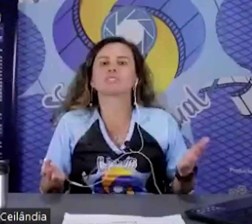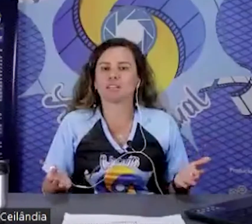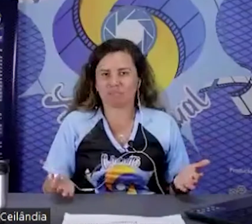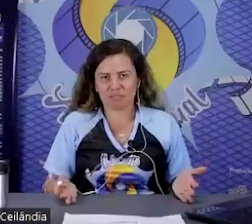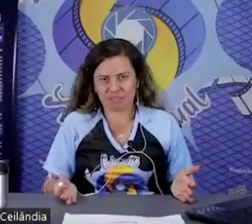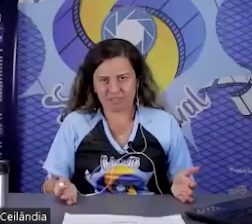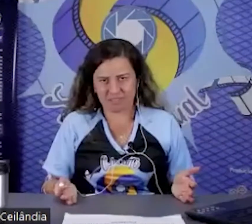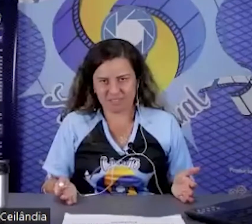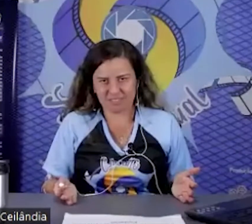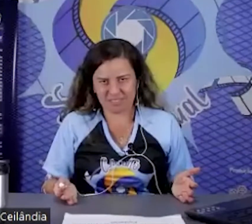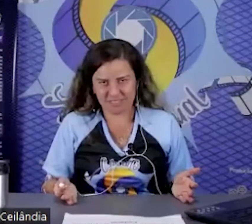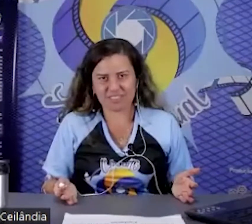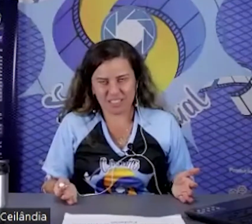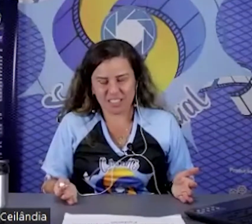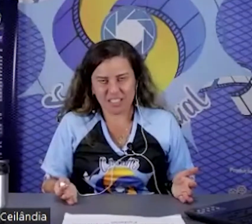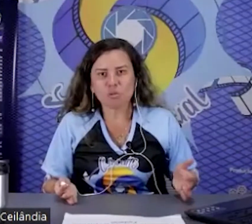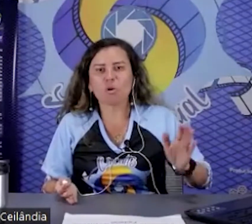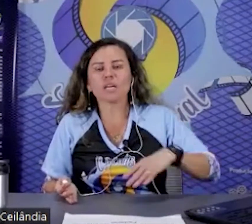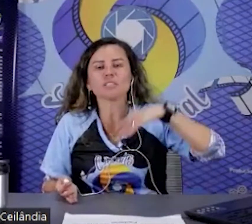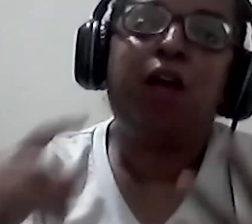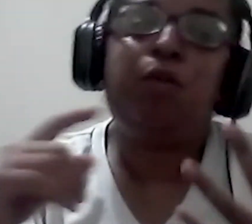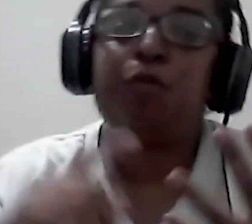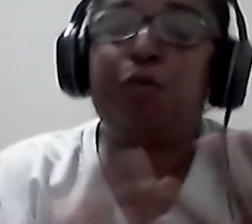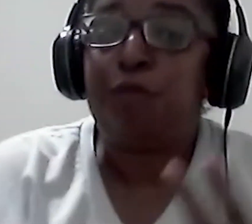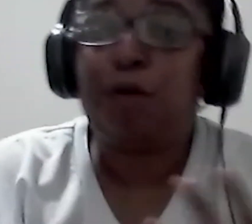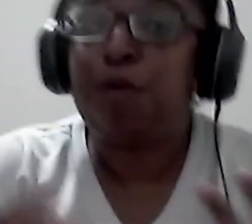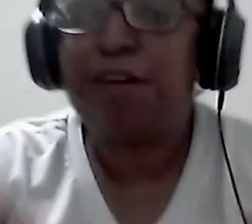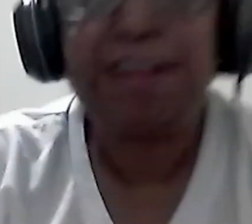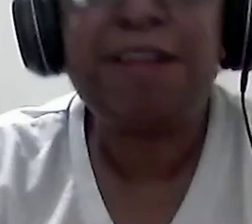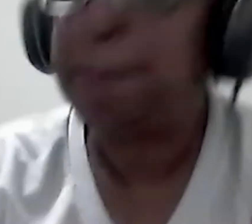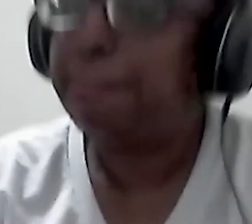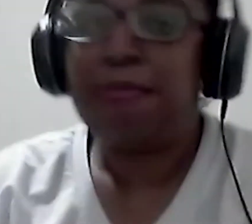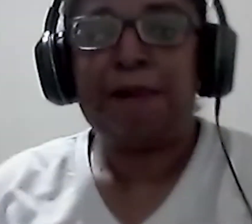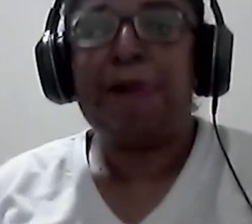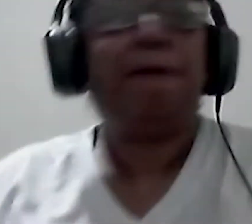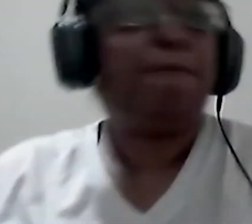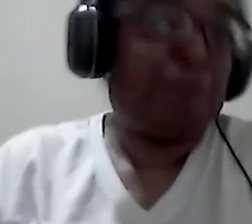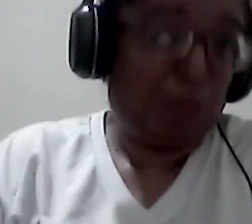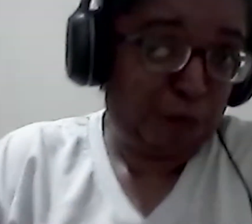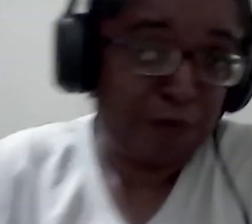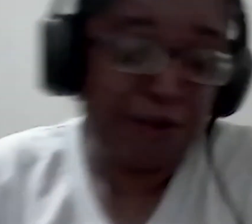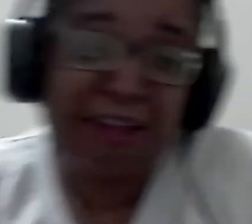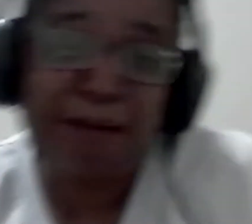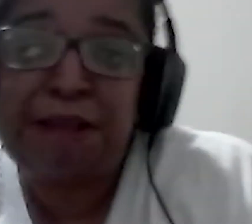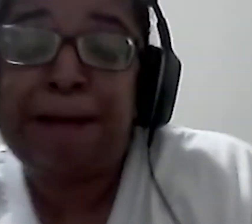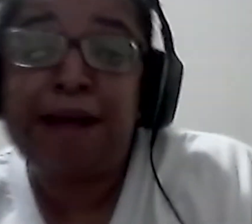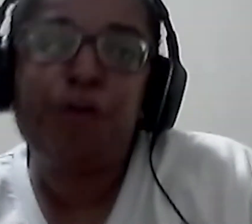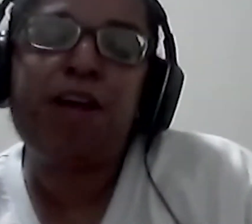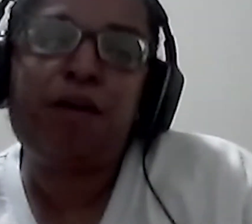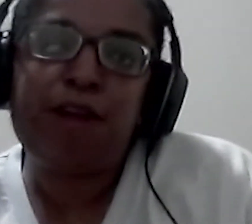saber. Não tinha noção da E folga. quantas vidas ela ia passar ali? Pois é, a maioria acontece